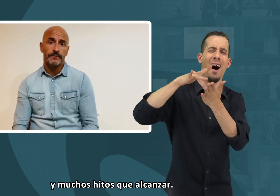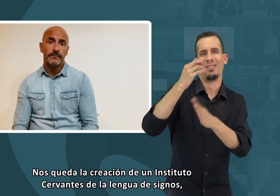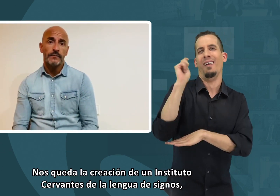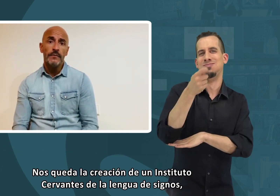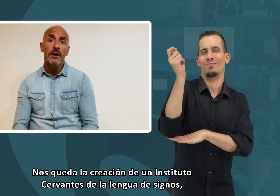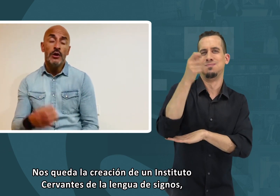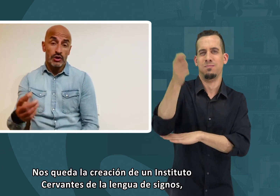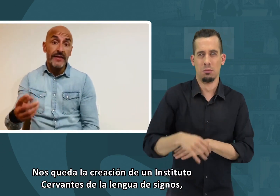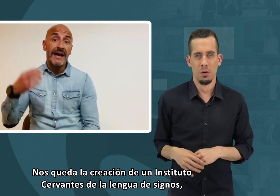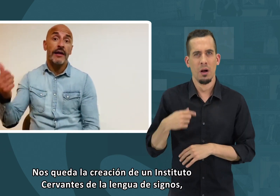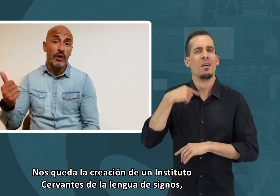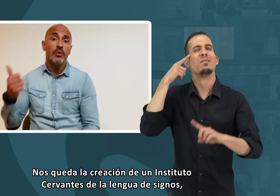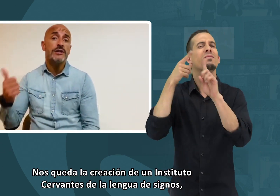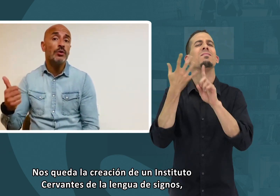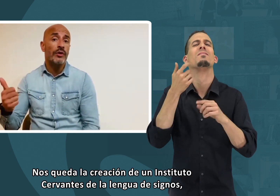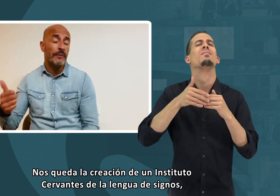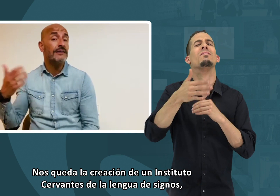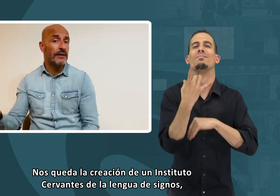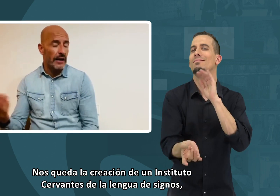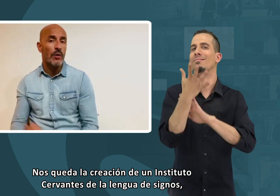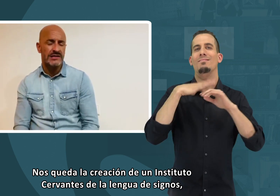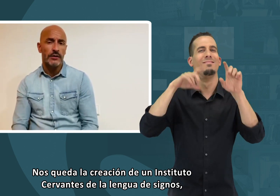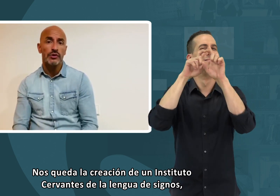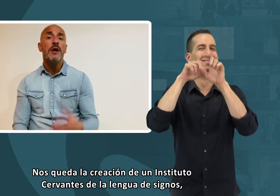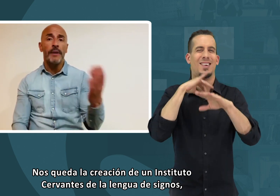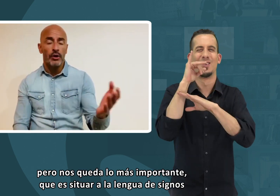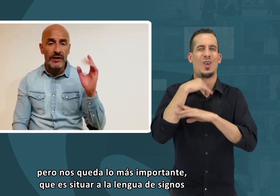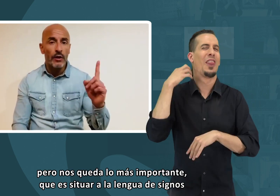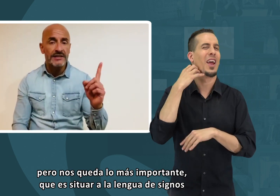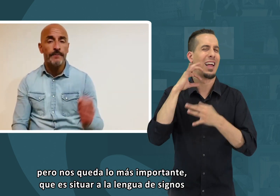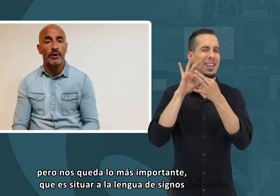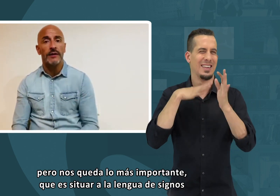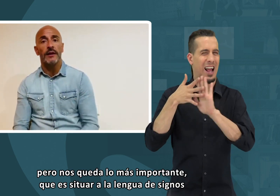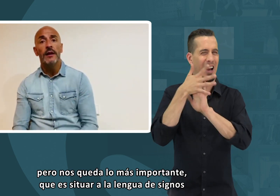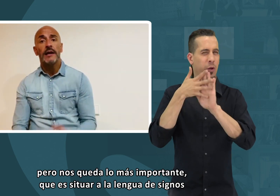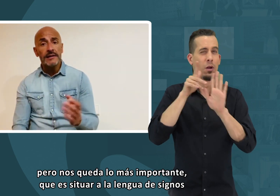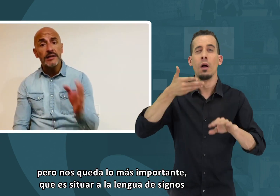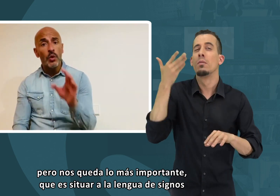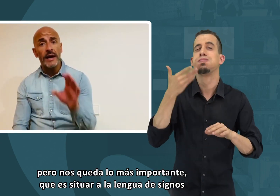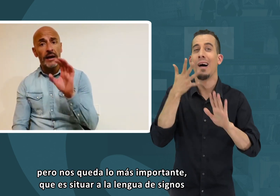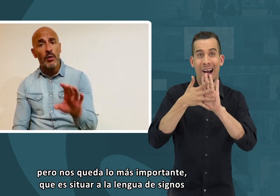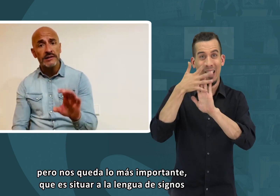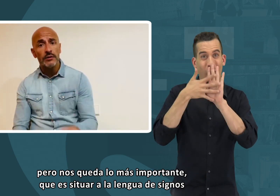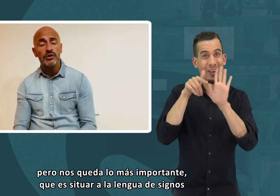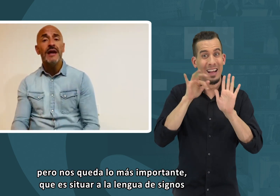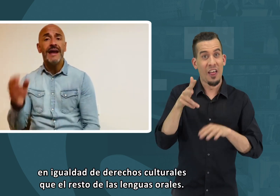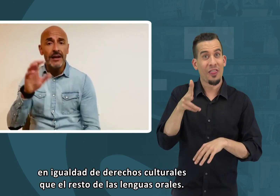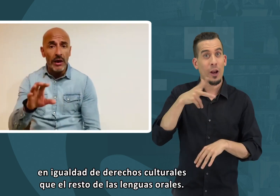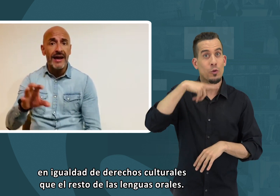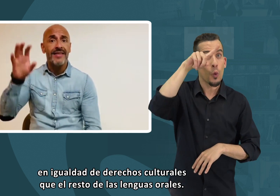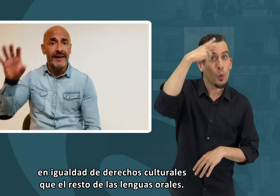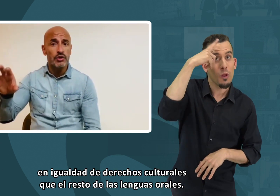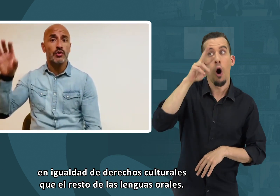alcanzar. Nos queda la creación de un Instituto Cervantes de la lengua de signos, pero nos queda lo más importante, que es situar a la lengua de signos